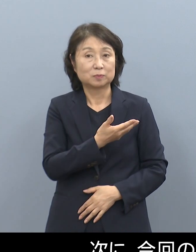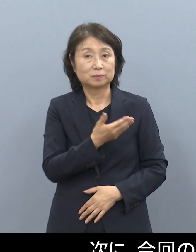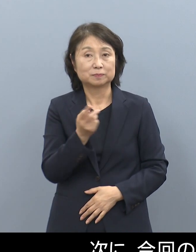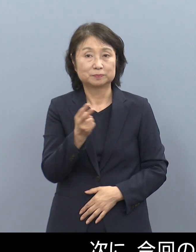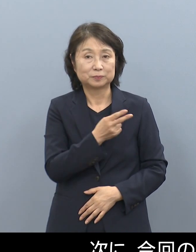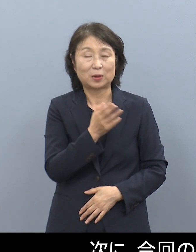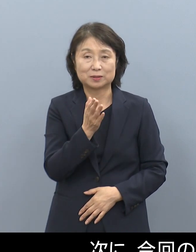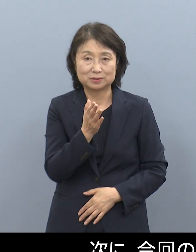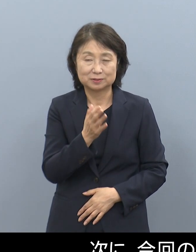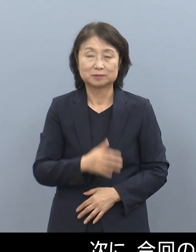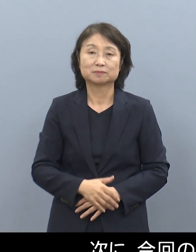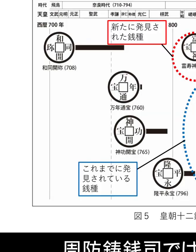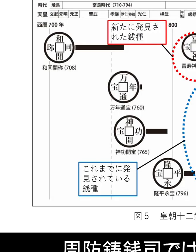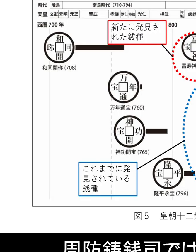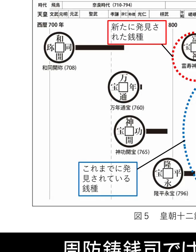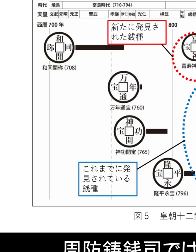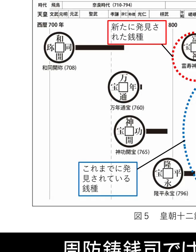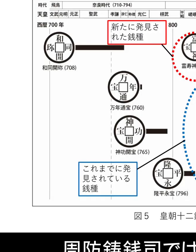きたいと思います。